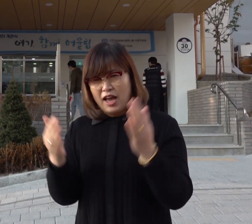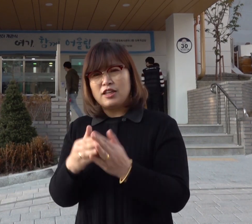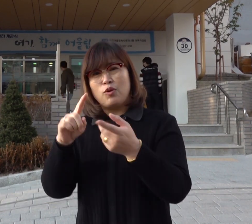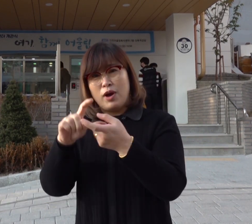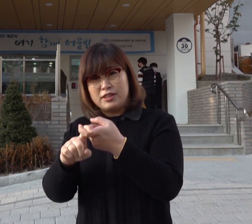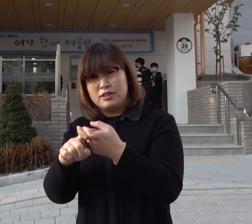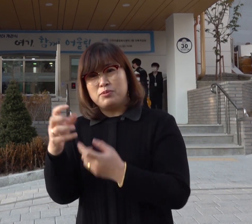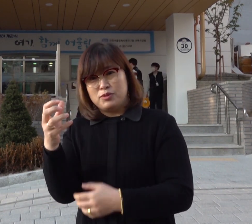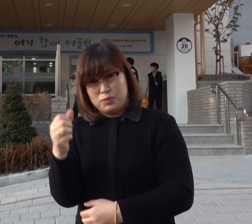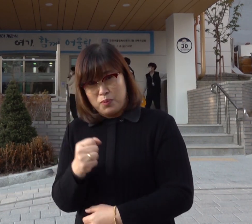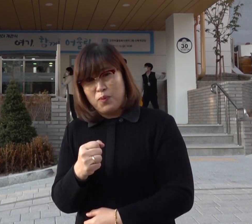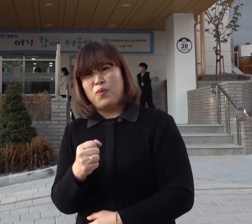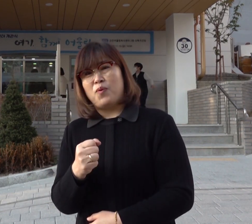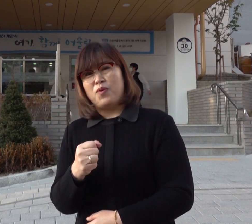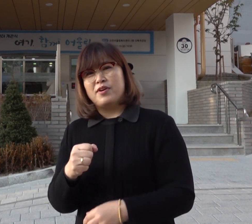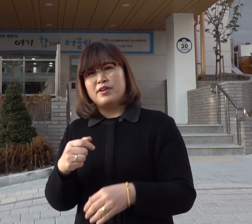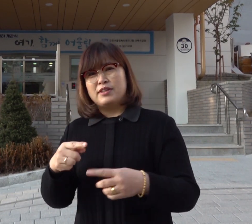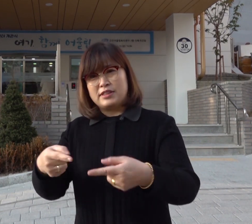부탁드립니다.